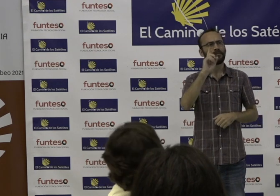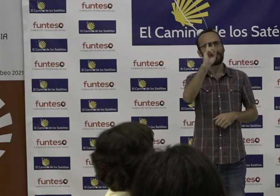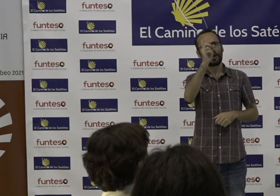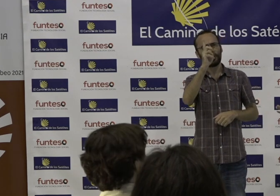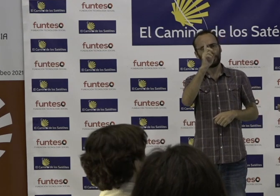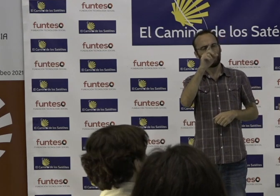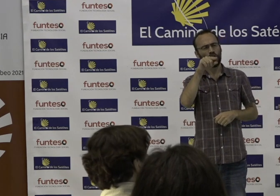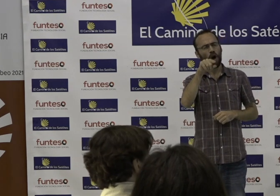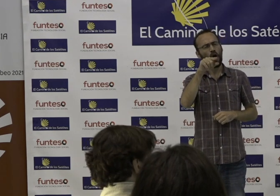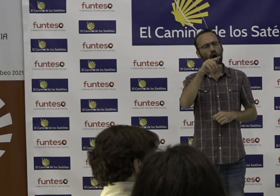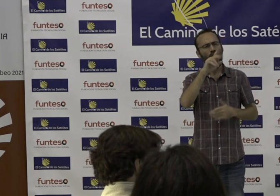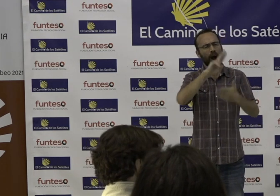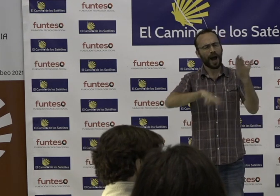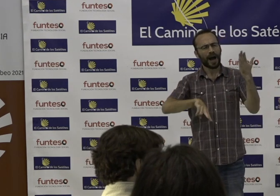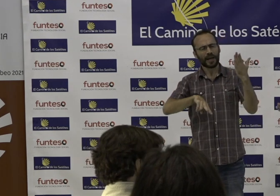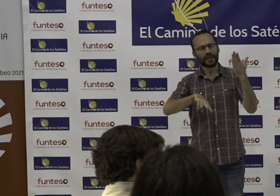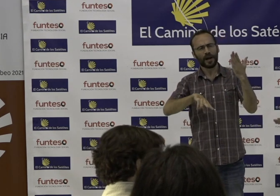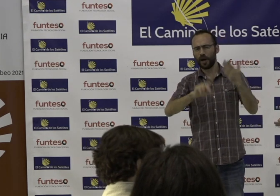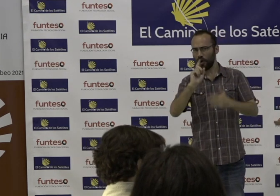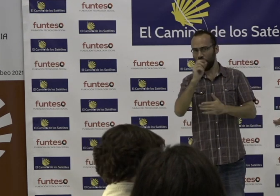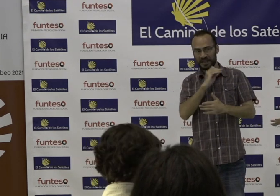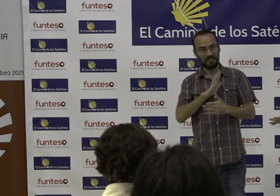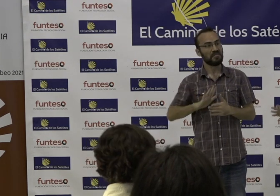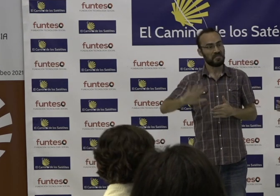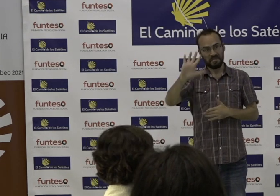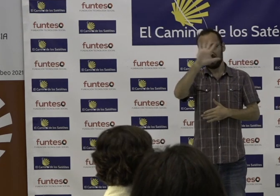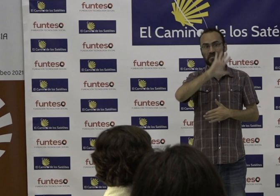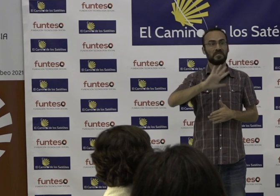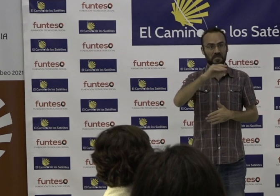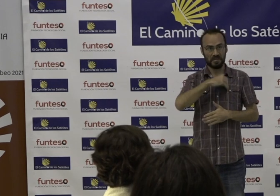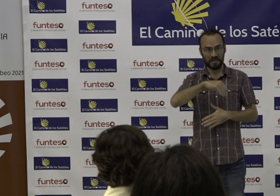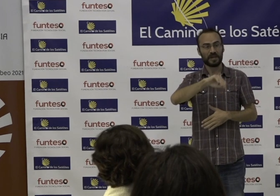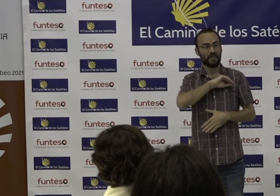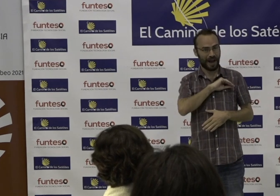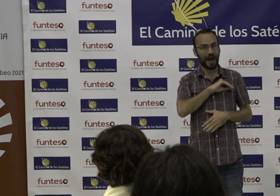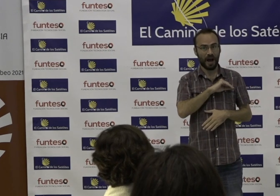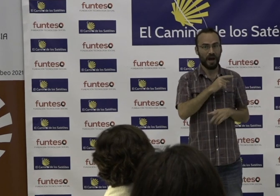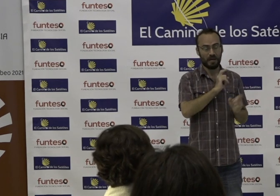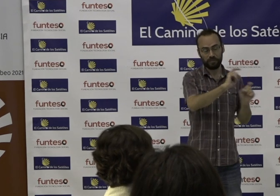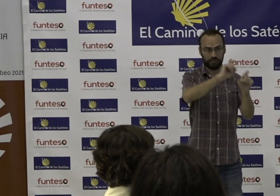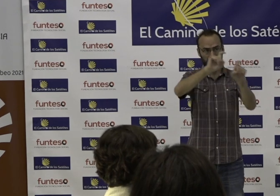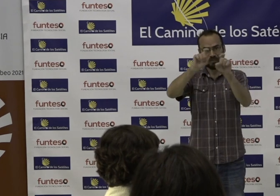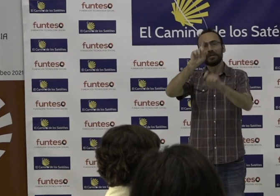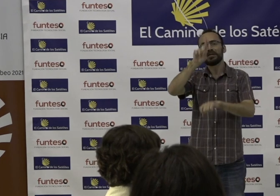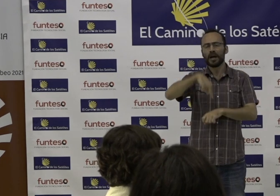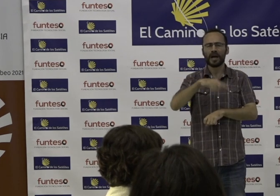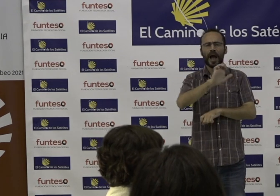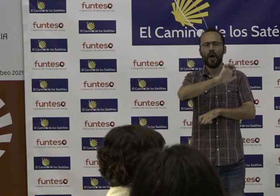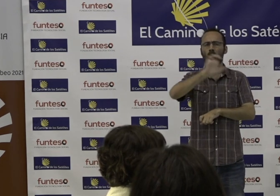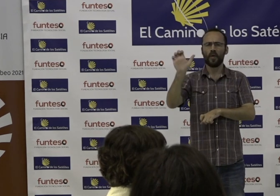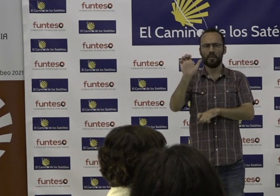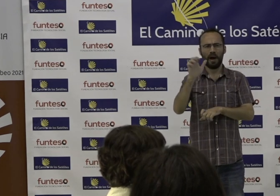en muchas partes de España y también en algunas ciudades europeas. Entonces